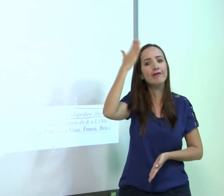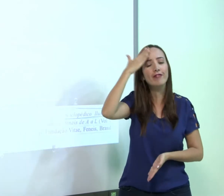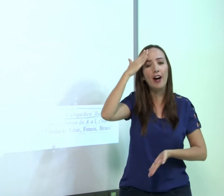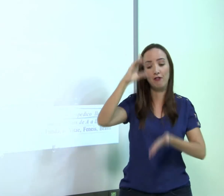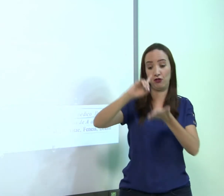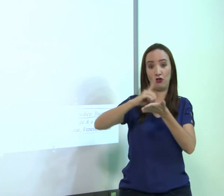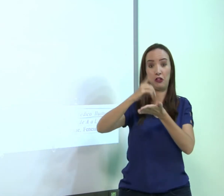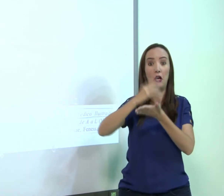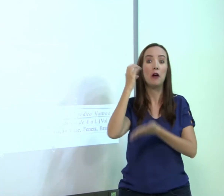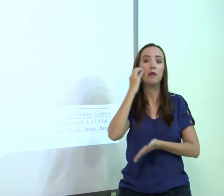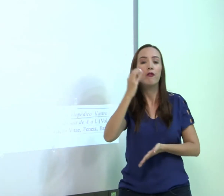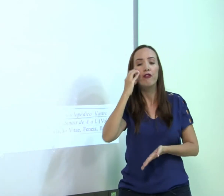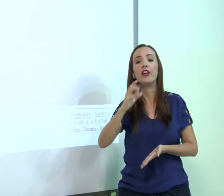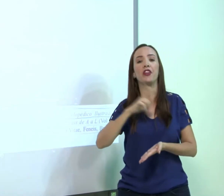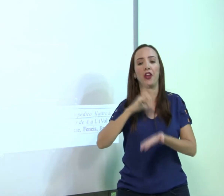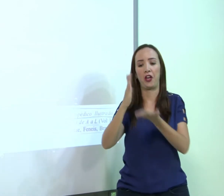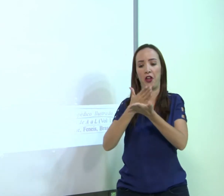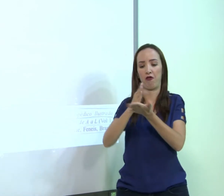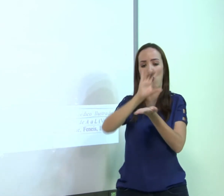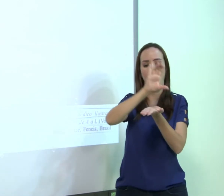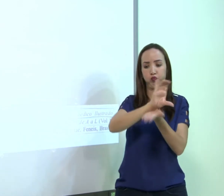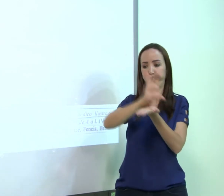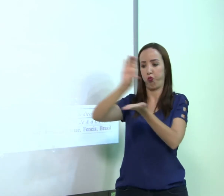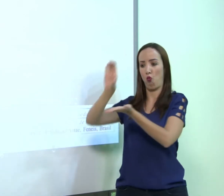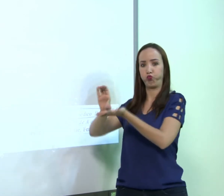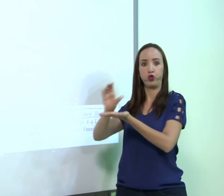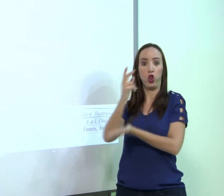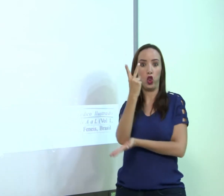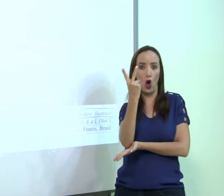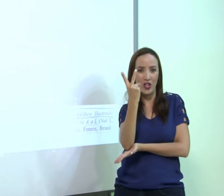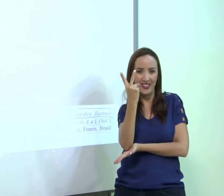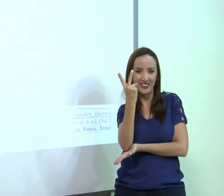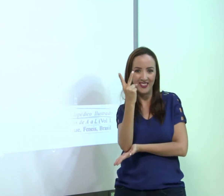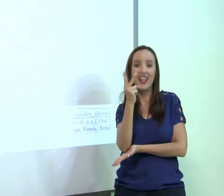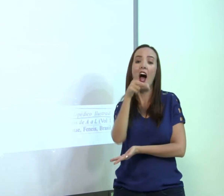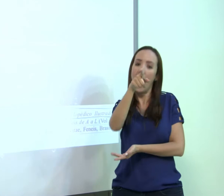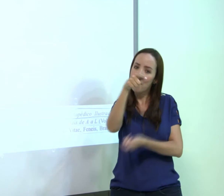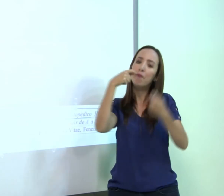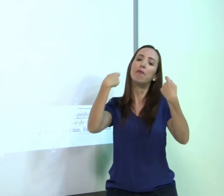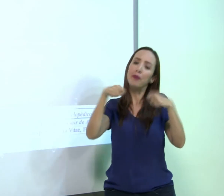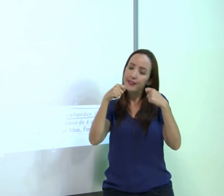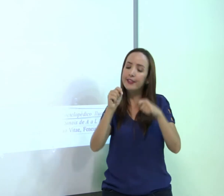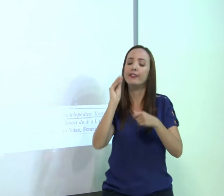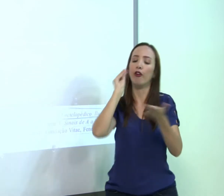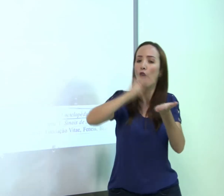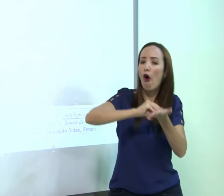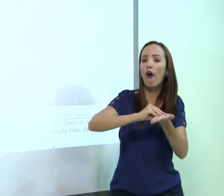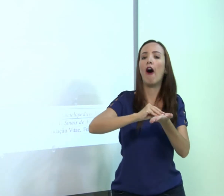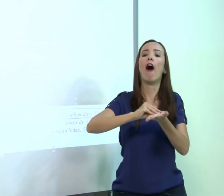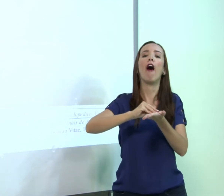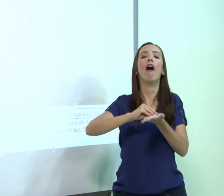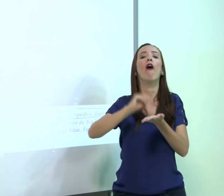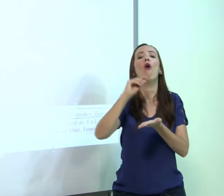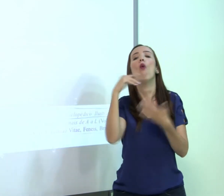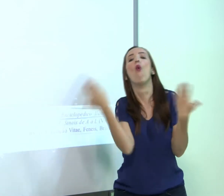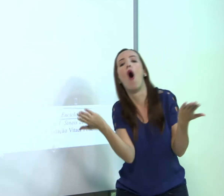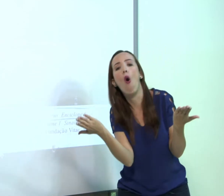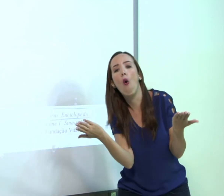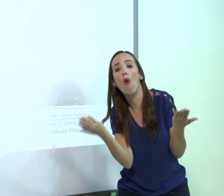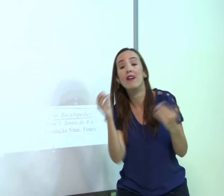Aqui utilizamos o Capovilla e sabemos que tem várias edições. Então, você